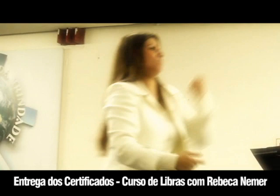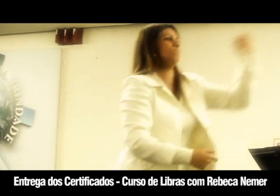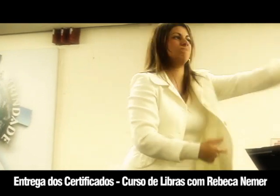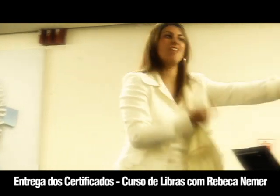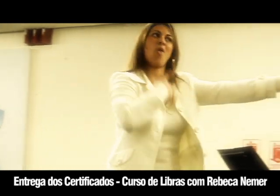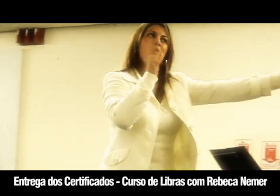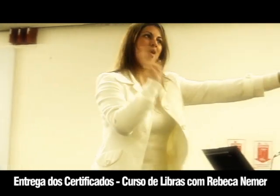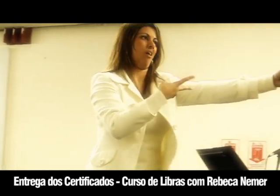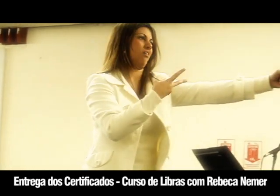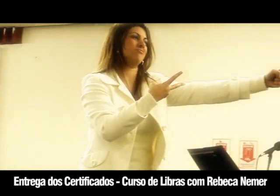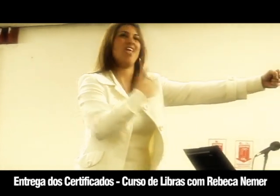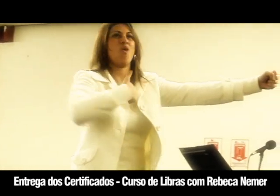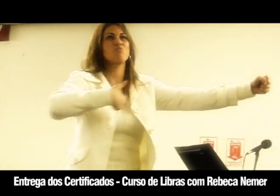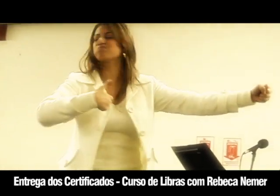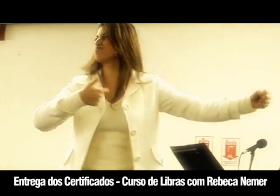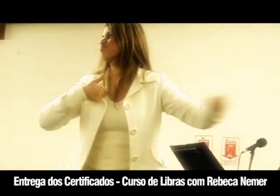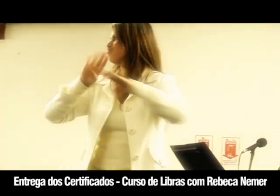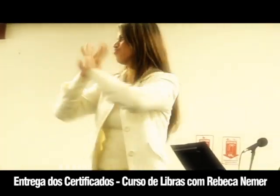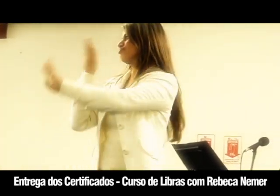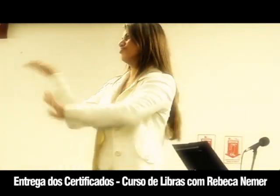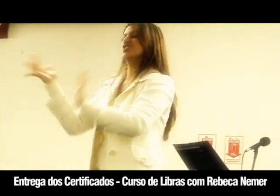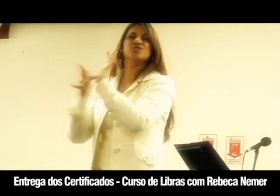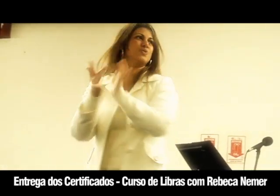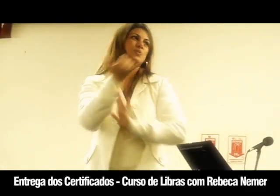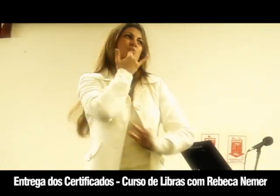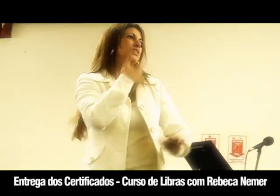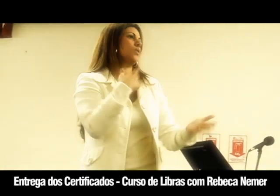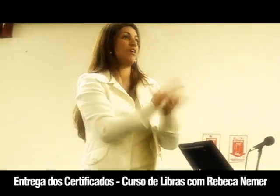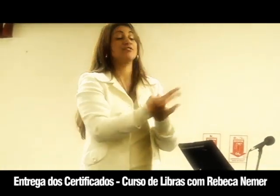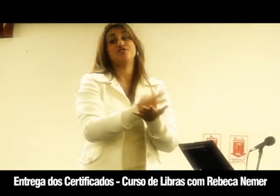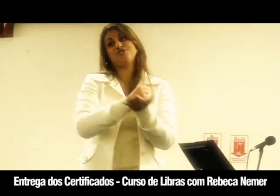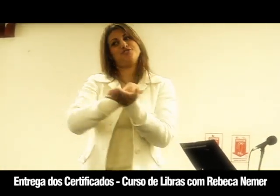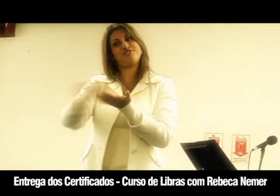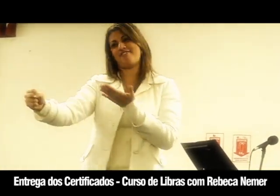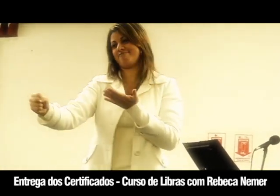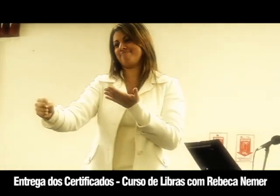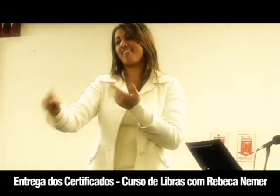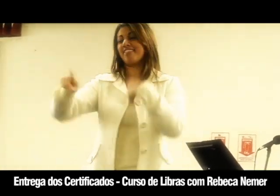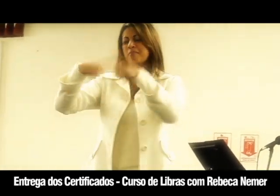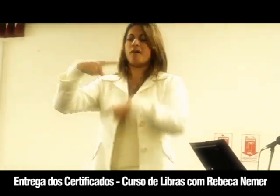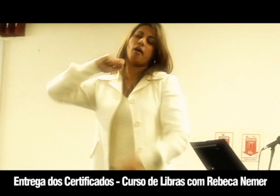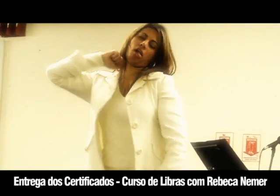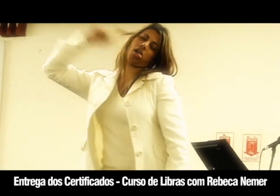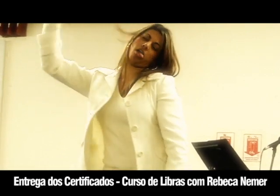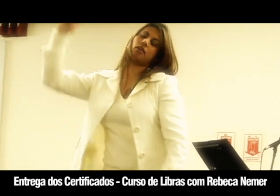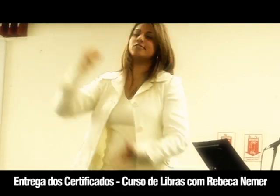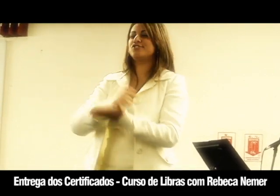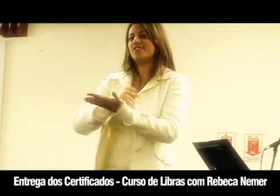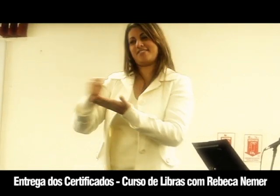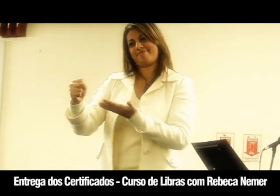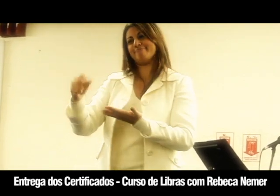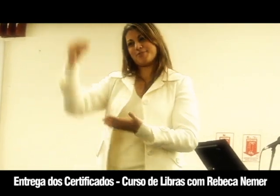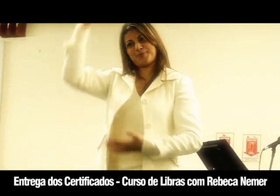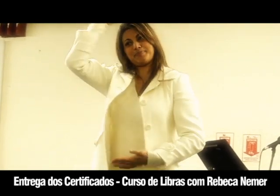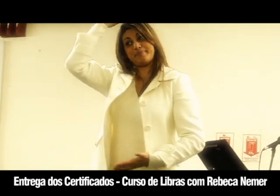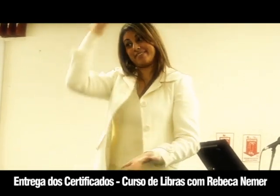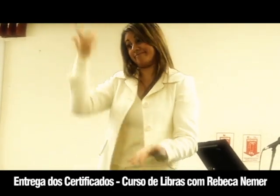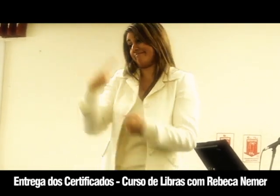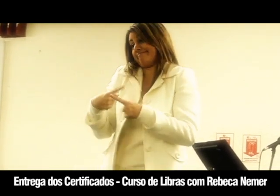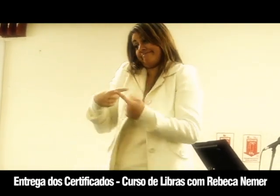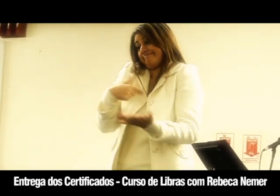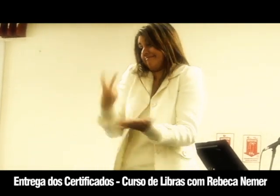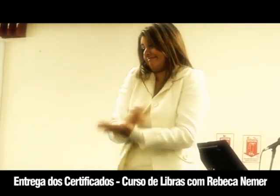foi tentado, mas sem pecado. O apóstolo Pedro diz que na sua boca não se achou engano.